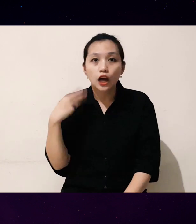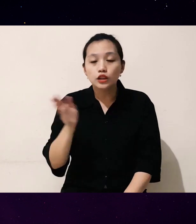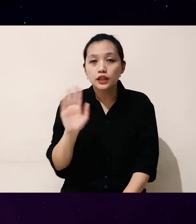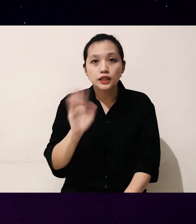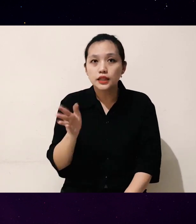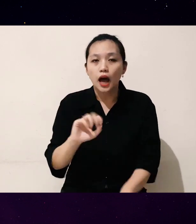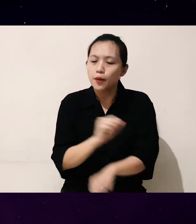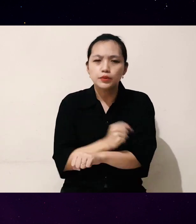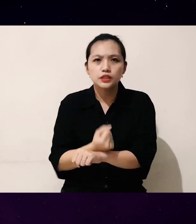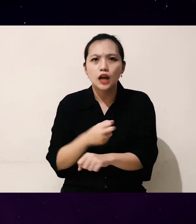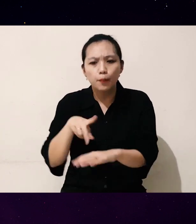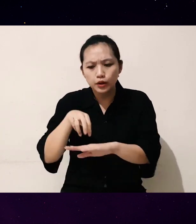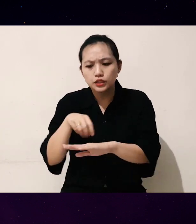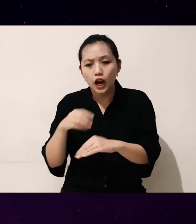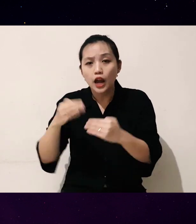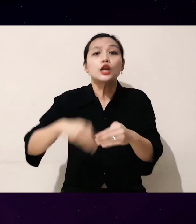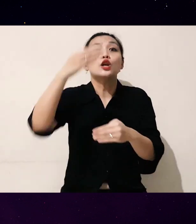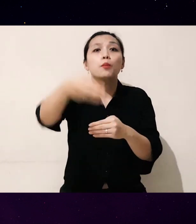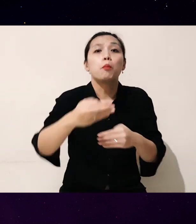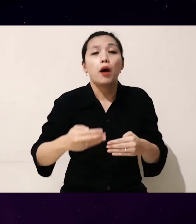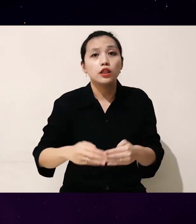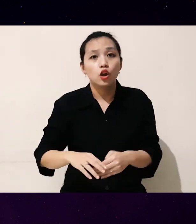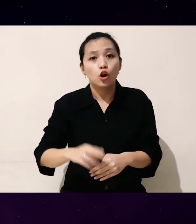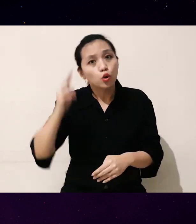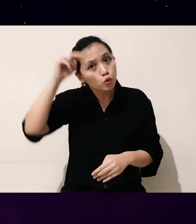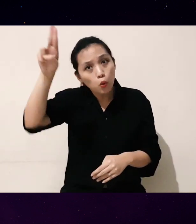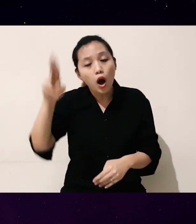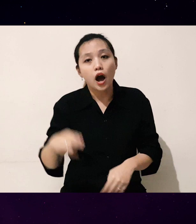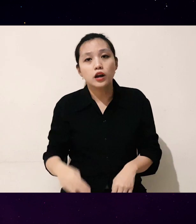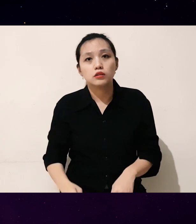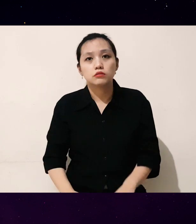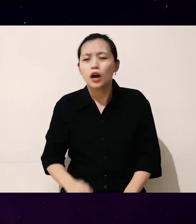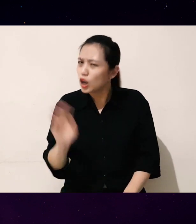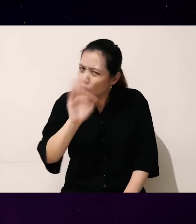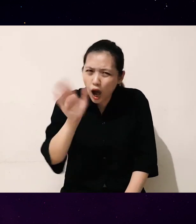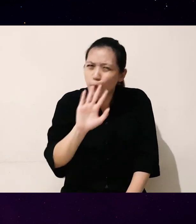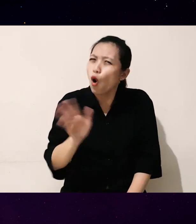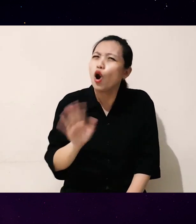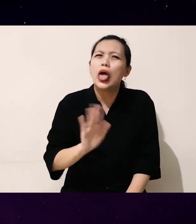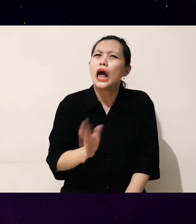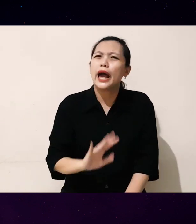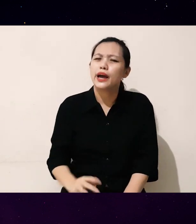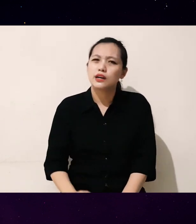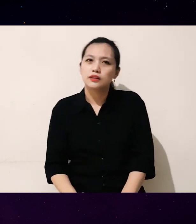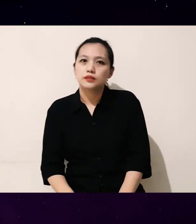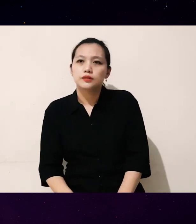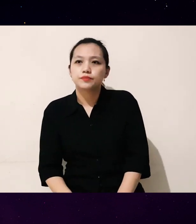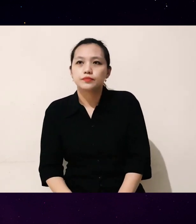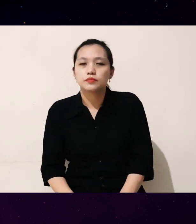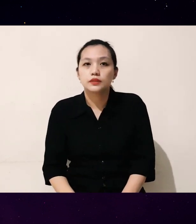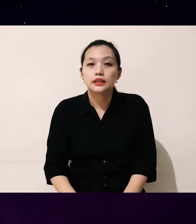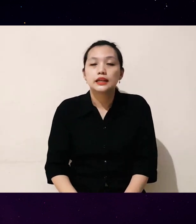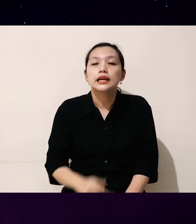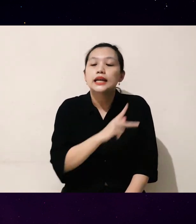kita berjalan di depan Tuhan, kita menunjukkan bahwa kita lebih pentingkan diri kita, apa yang kita mau, apa yang kita ingin tujui,